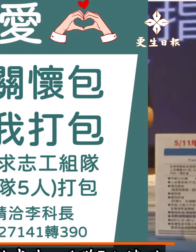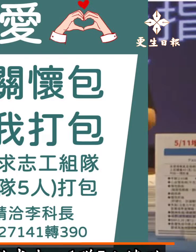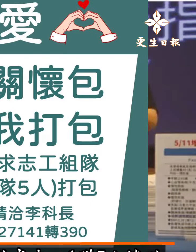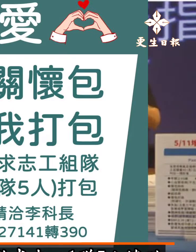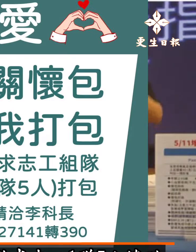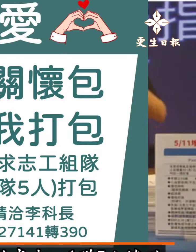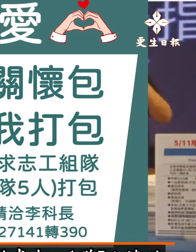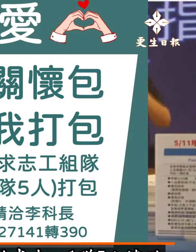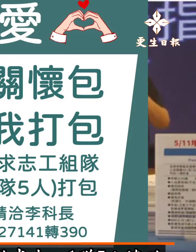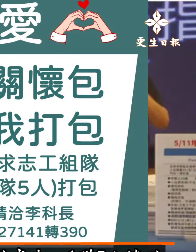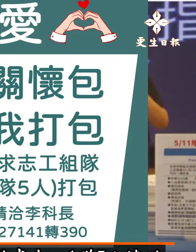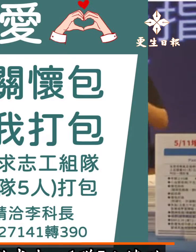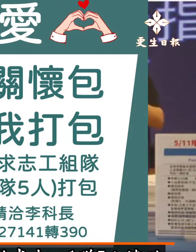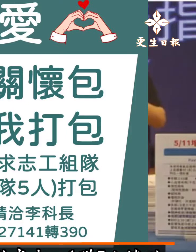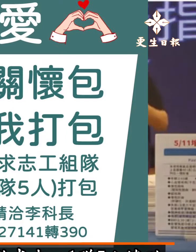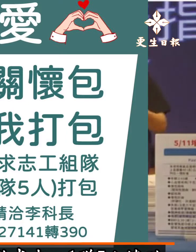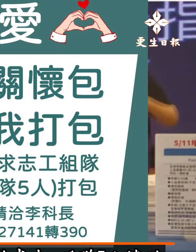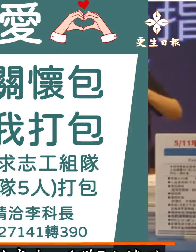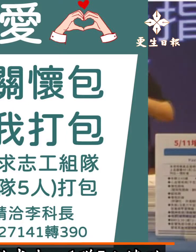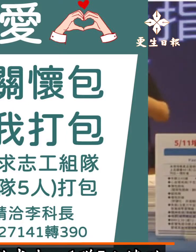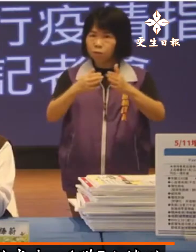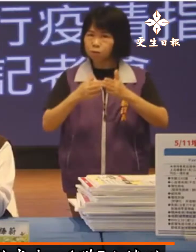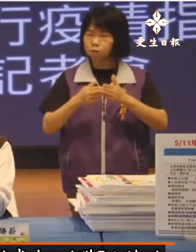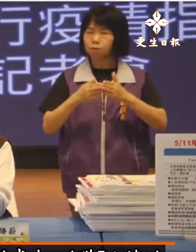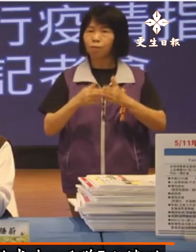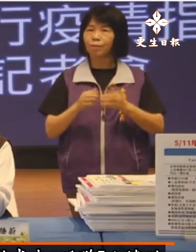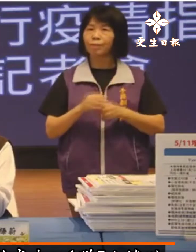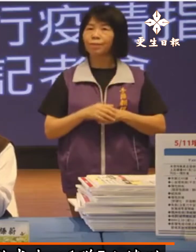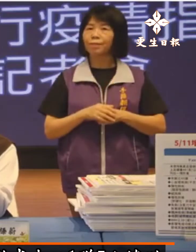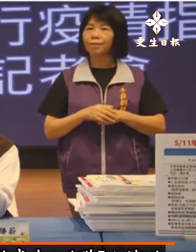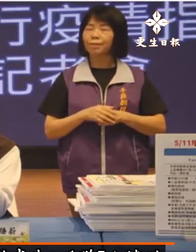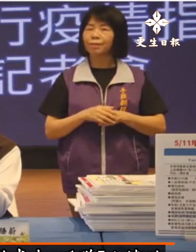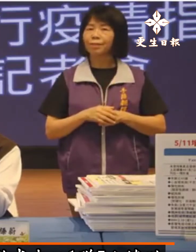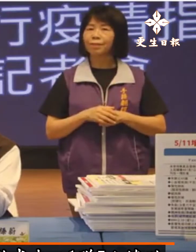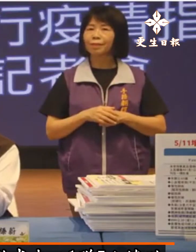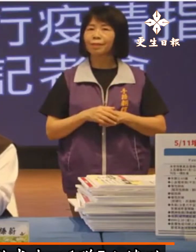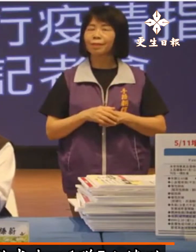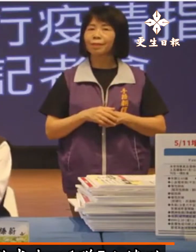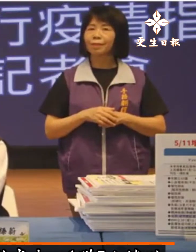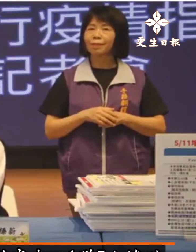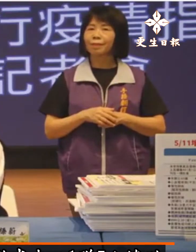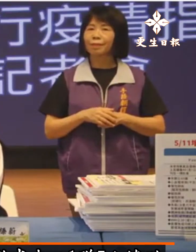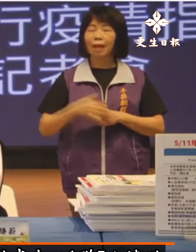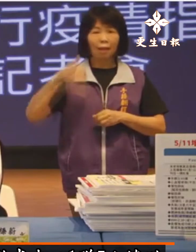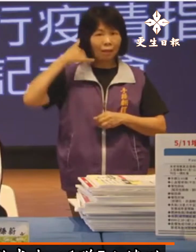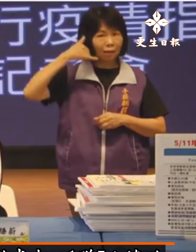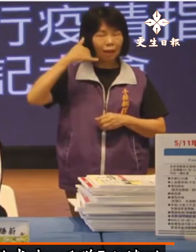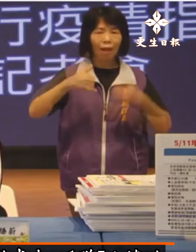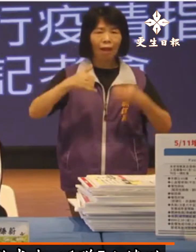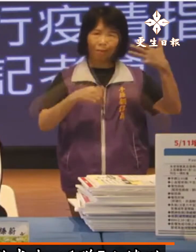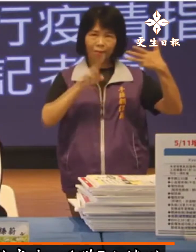筛试剂的分装打包的话，请打